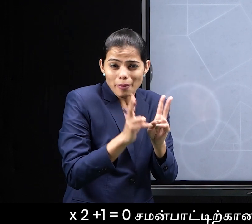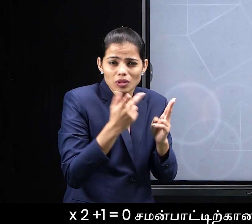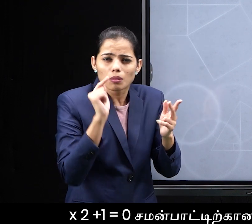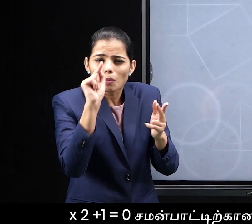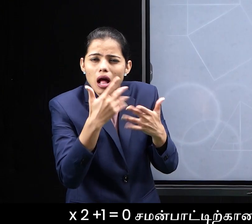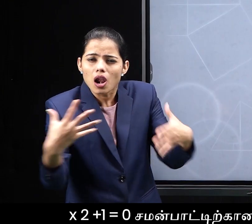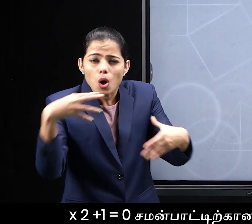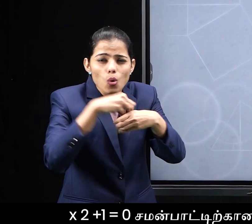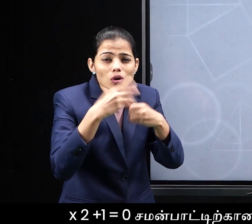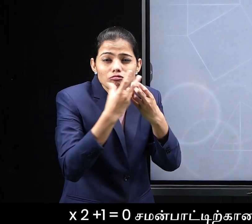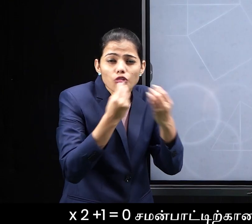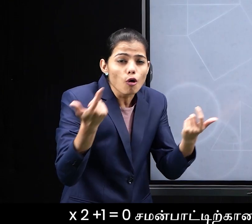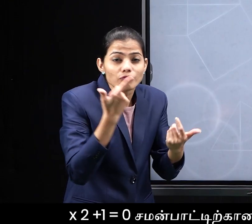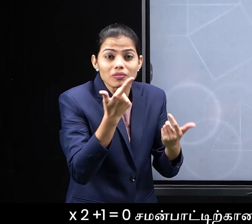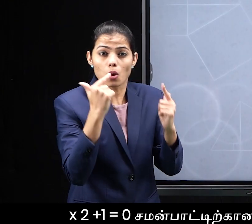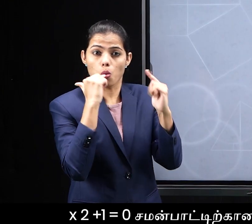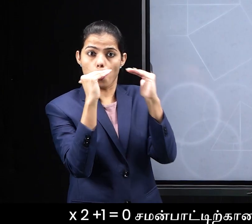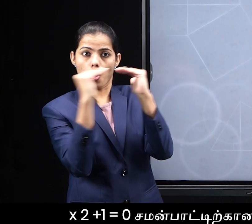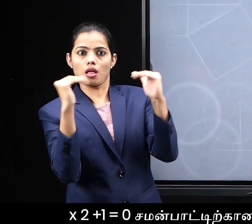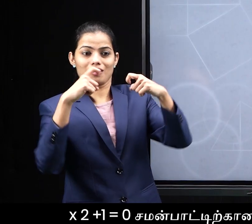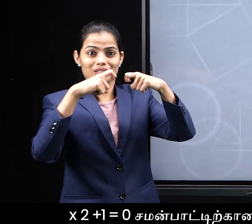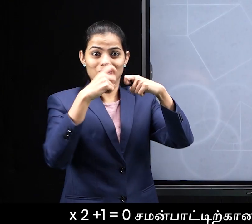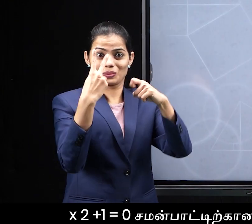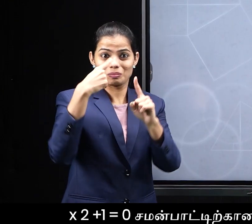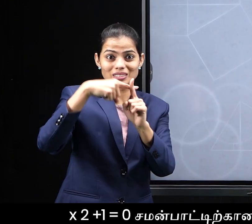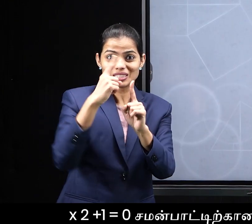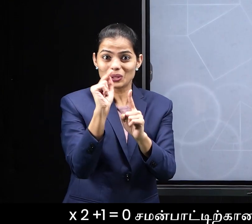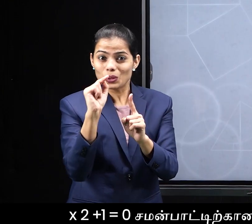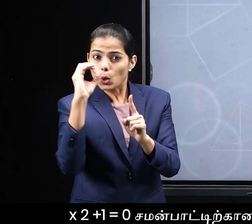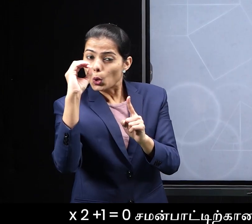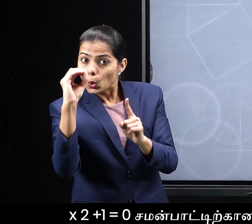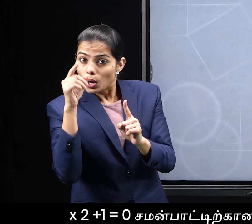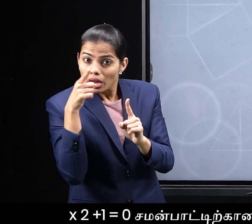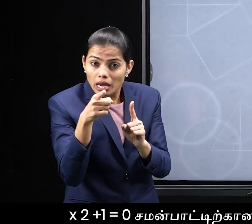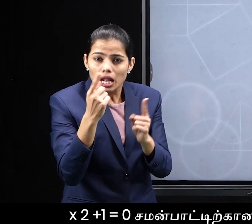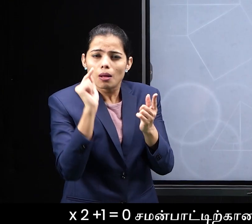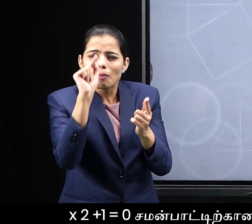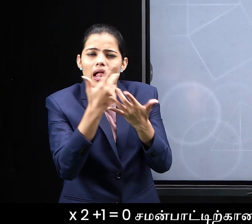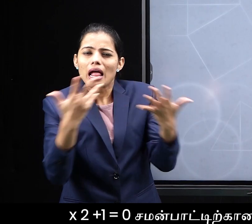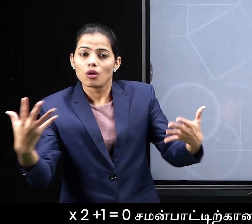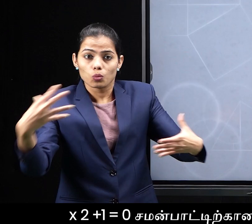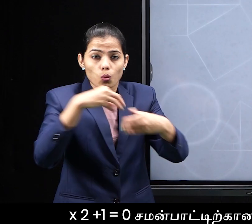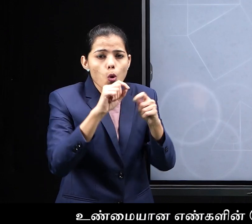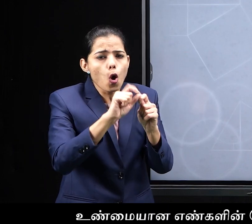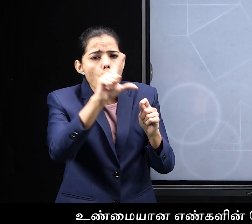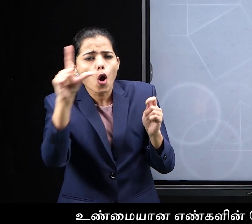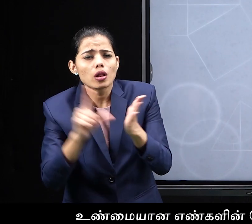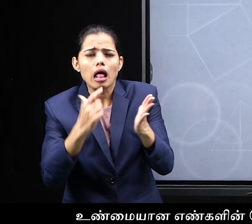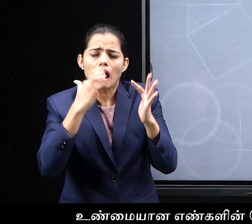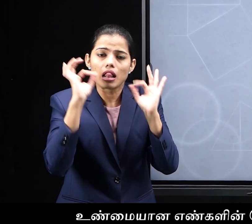எக்ஸ் மேலிலக்கம் 2 கூட்டல் 1 ஈடு 0. சமன்பாட்டிற்கான தீர்வுகளின் தொகுப்பை கவனியுங்கள். உண்மையான எண்களின்